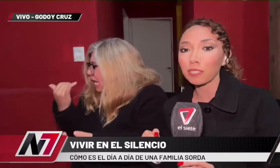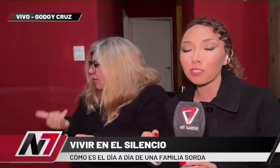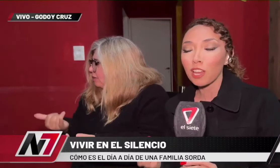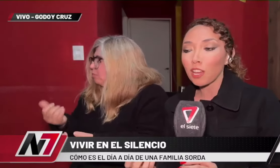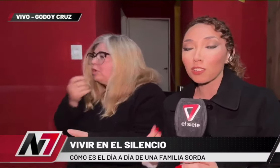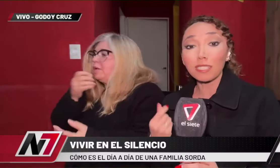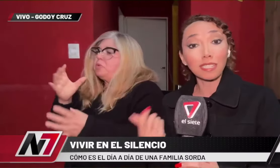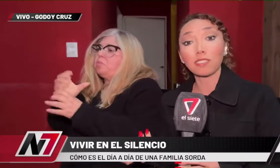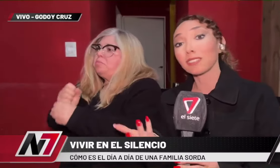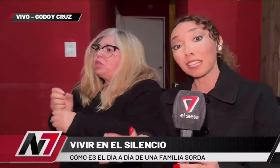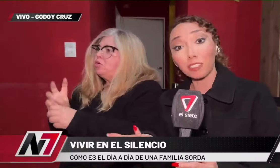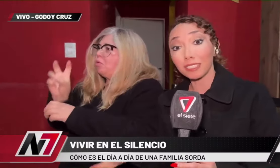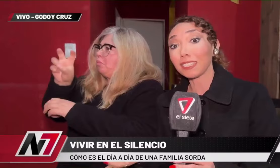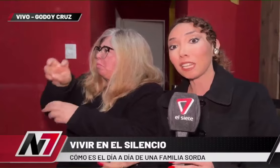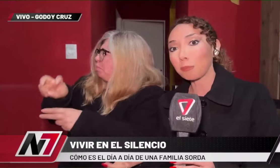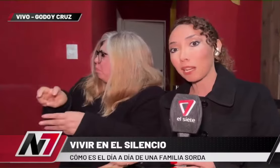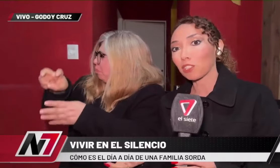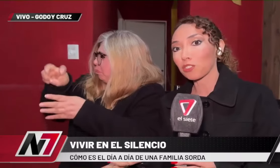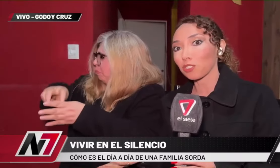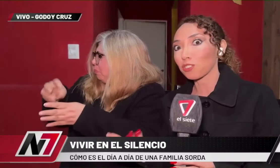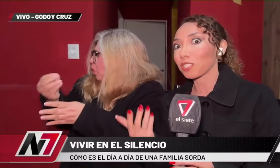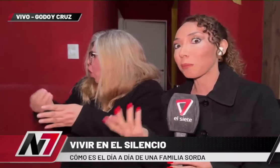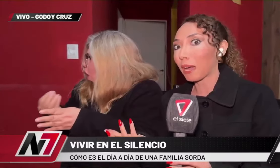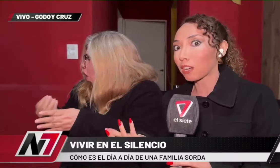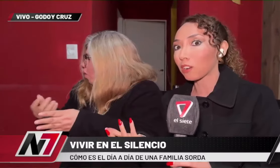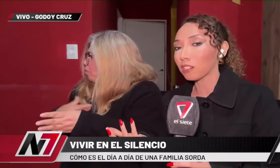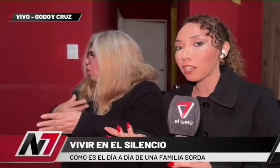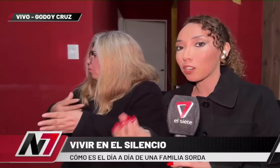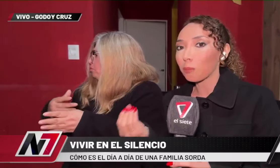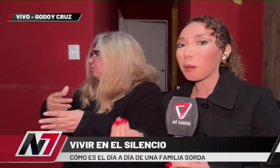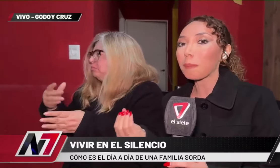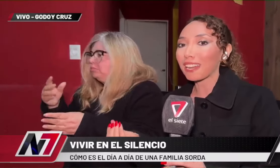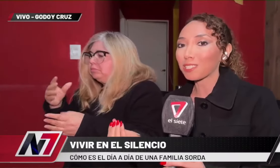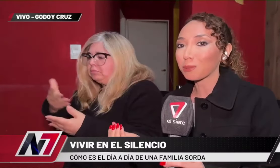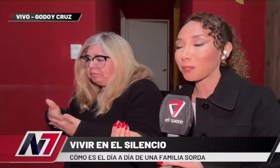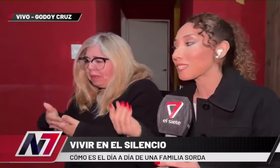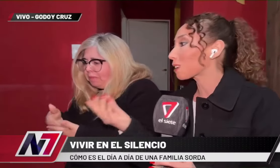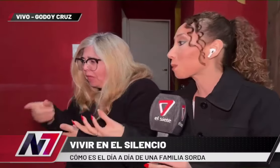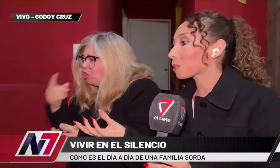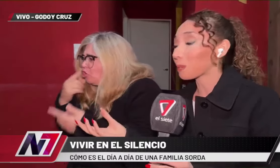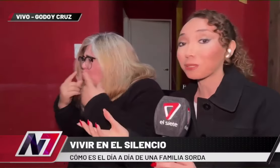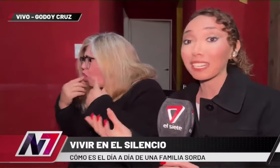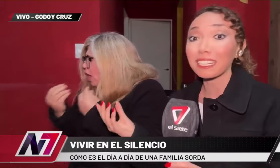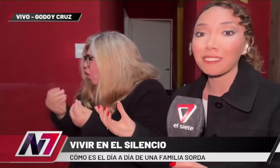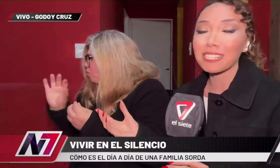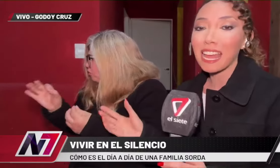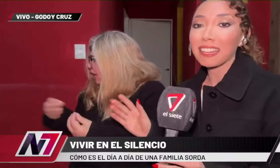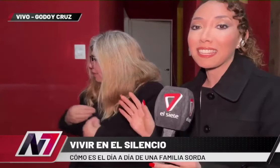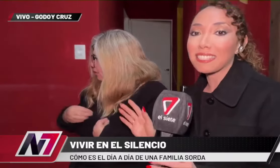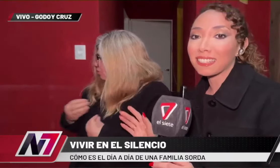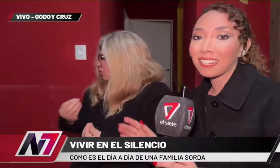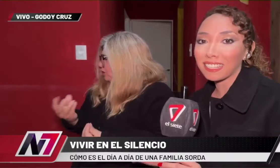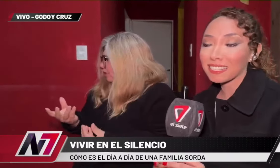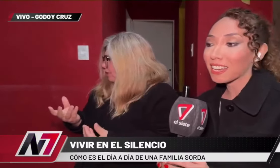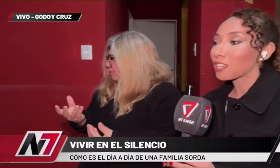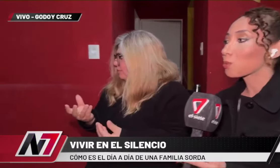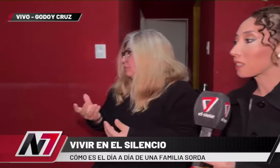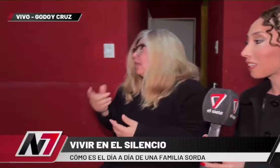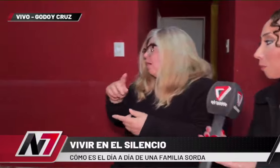bebitos, cosas que son tan cotidianas para nosotros, sin embargo, cómo es para ellos vivir y se lo vamos a preguntar a través de Sandra, que es su